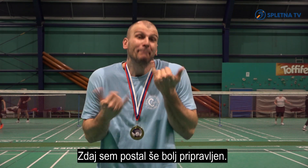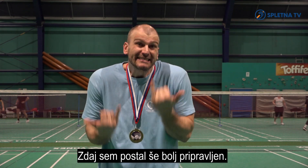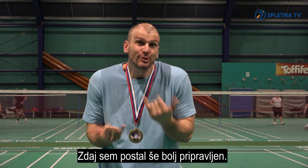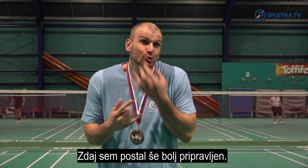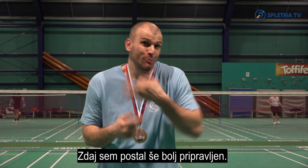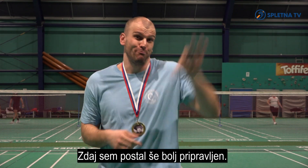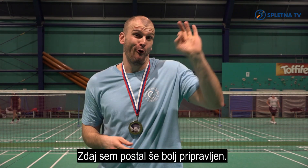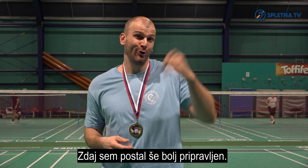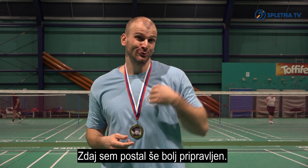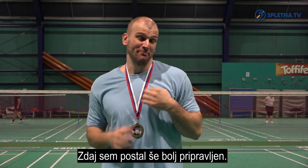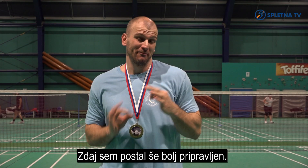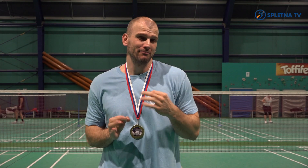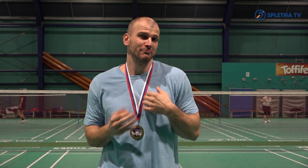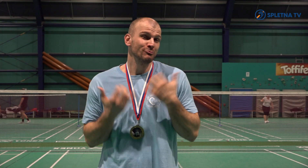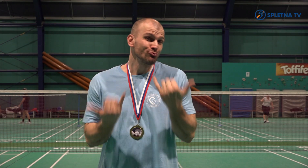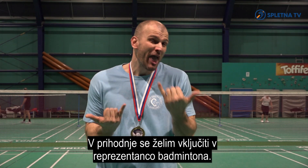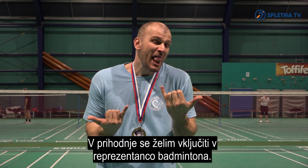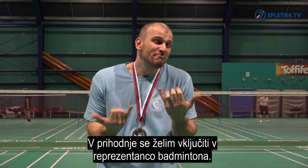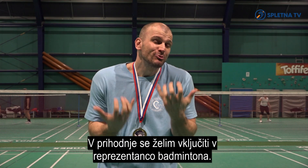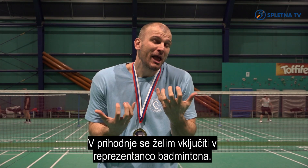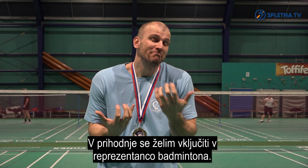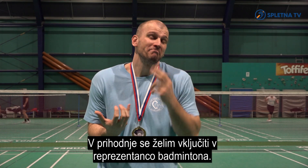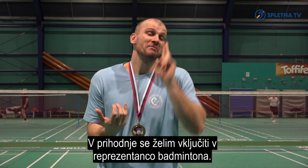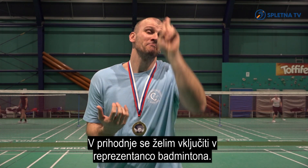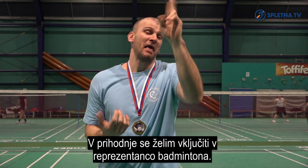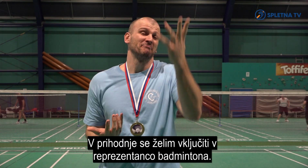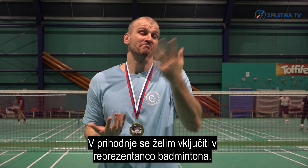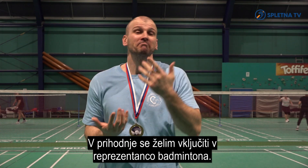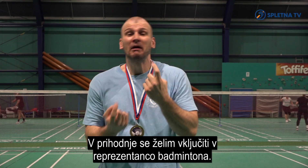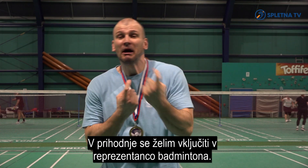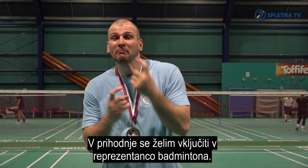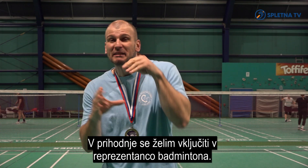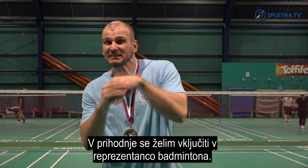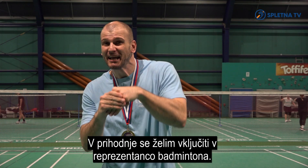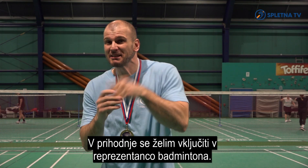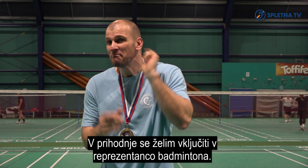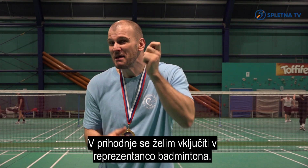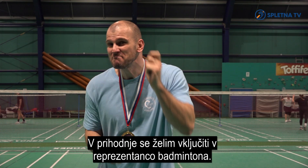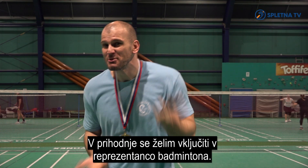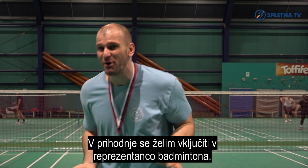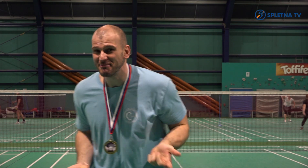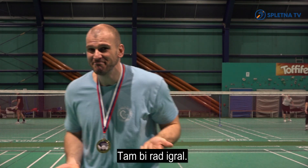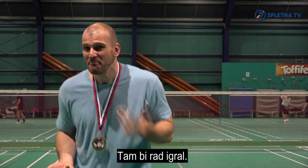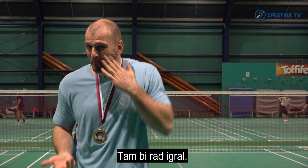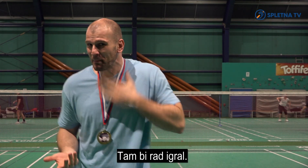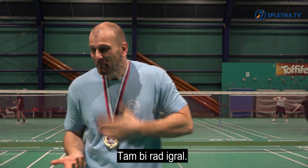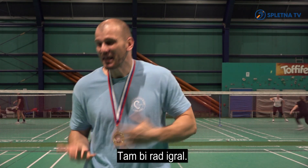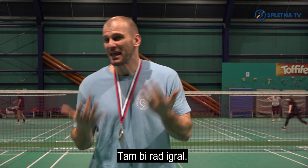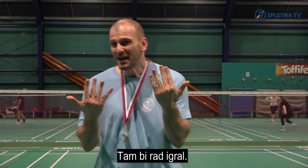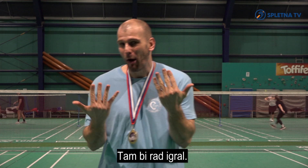Zdaj sem postal še bolj pripravljen. V prihodnje se želim vključiti v reprezentanco badmintona, tam bi rad igral.